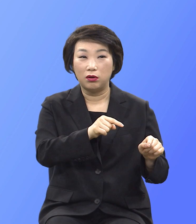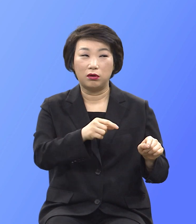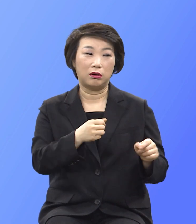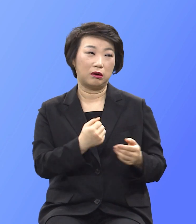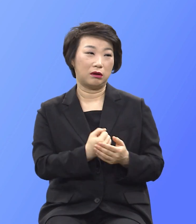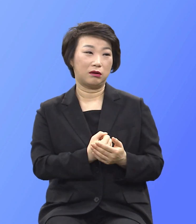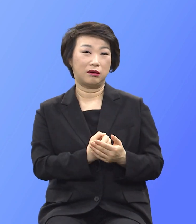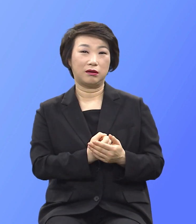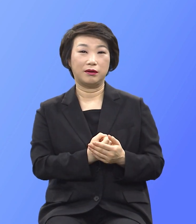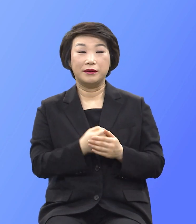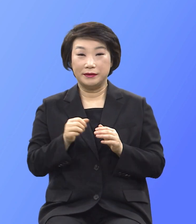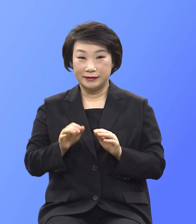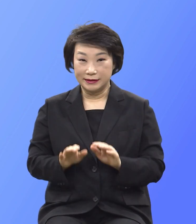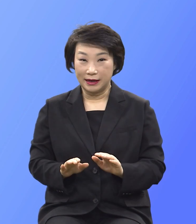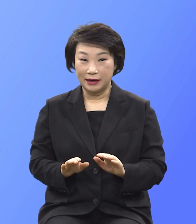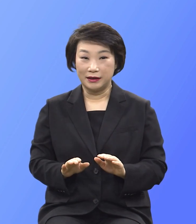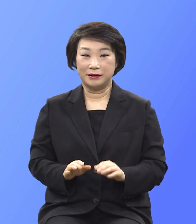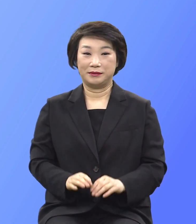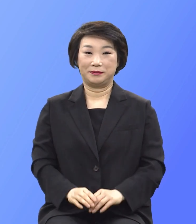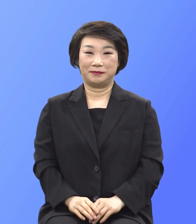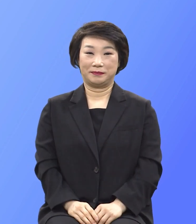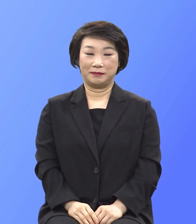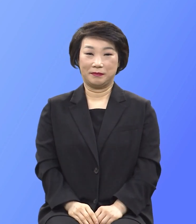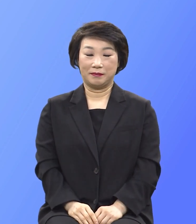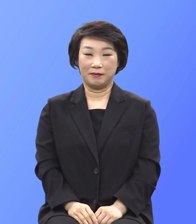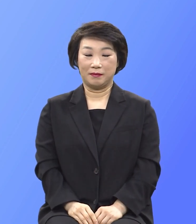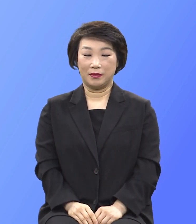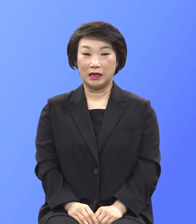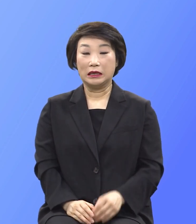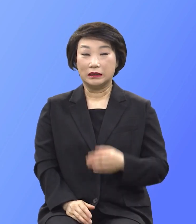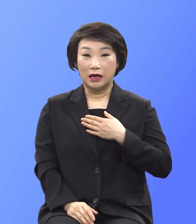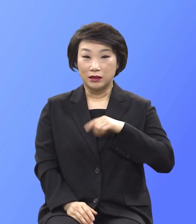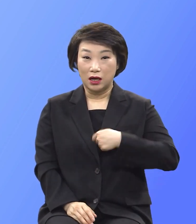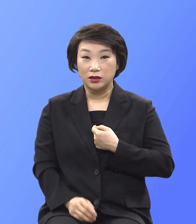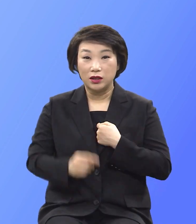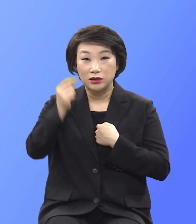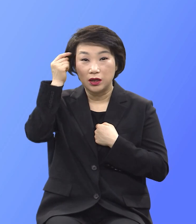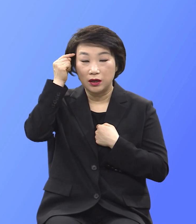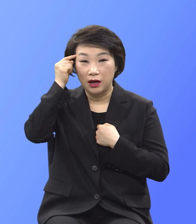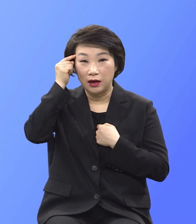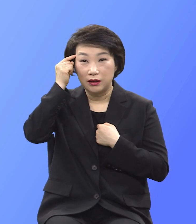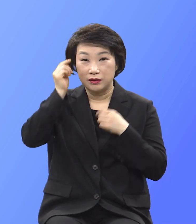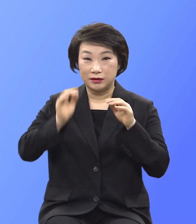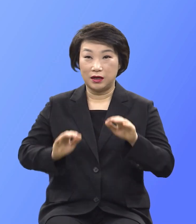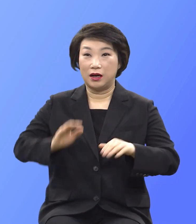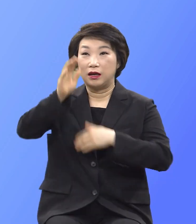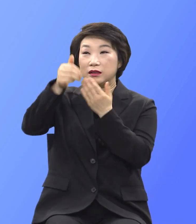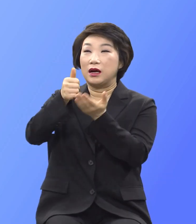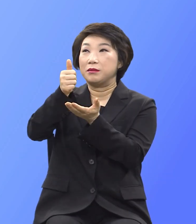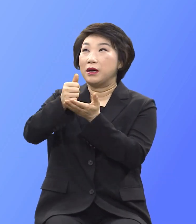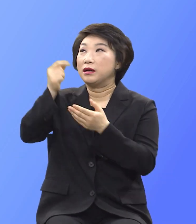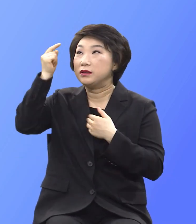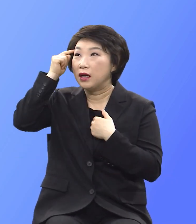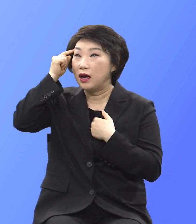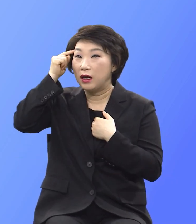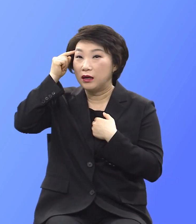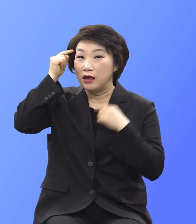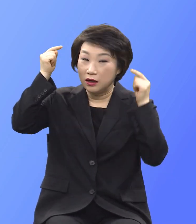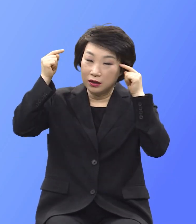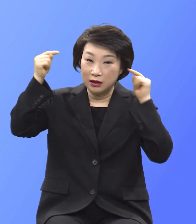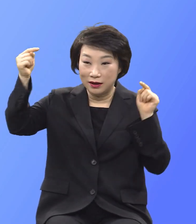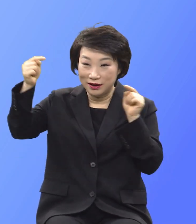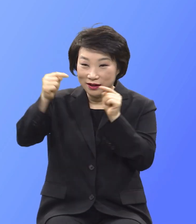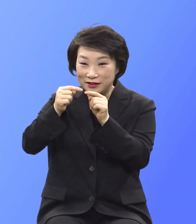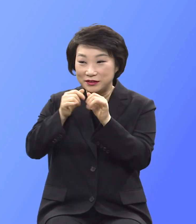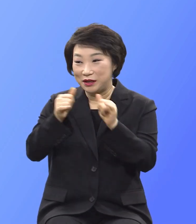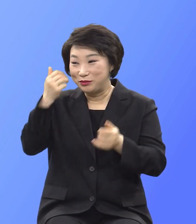있다는 것입니다. 그러므로 자신의 생각을 하나님의 생각과 같이